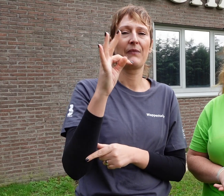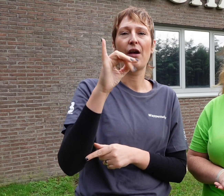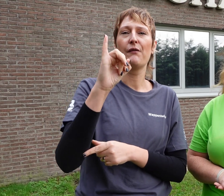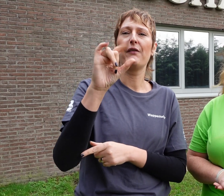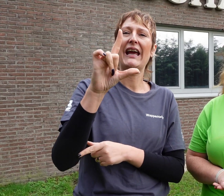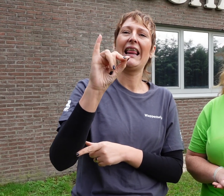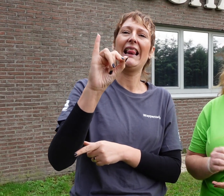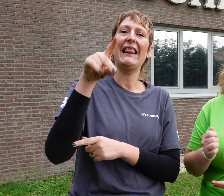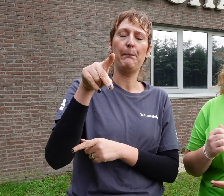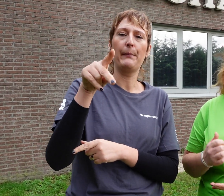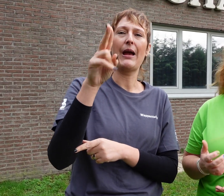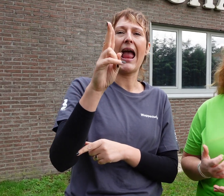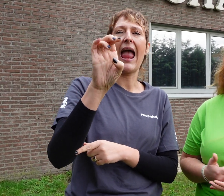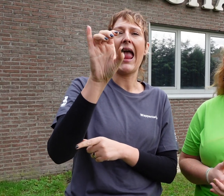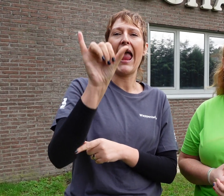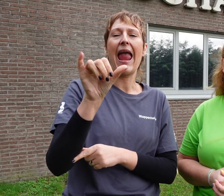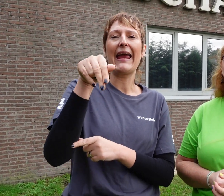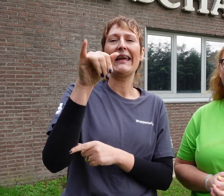dove ehm